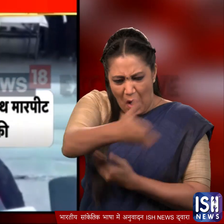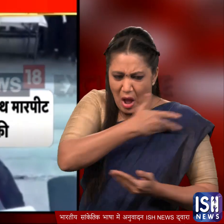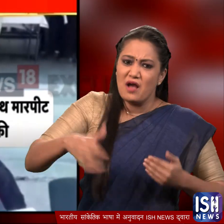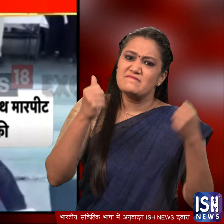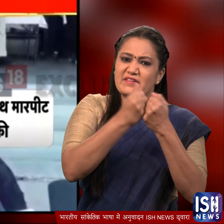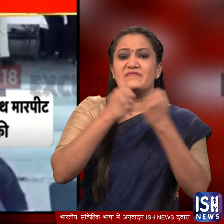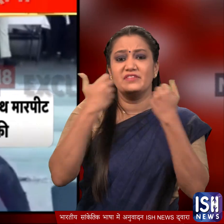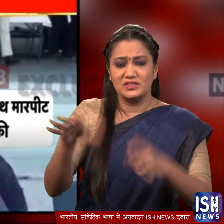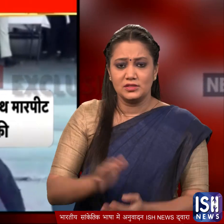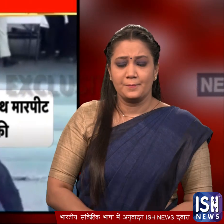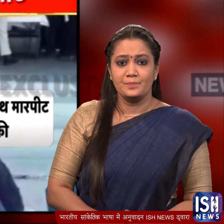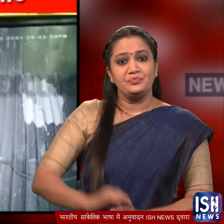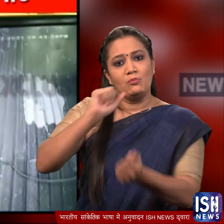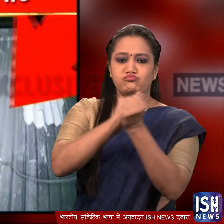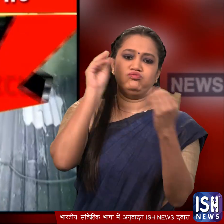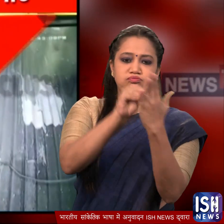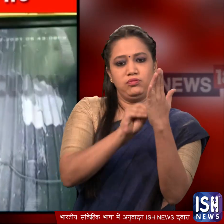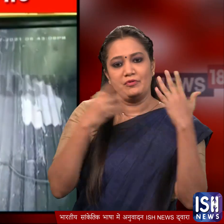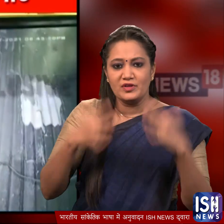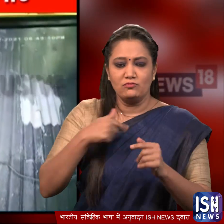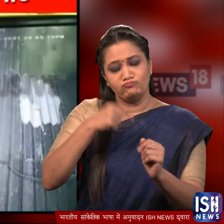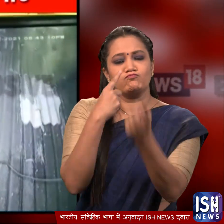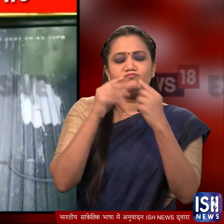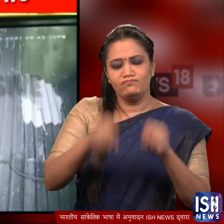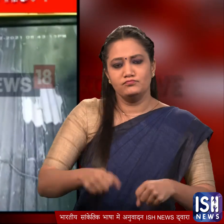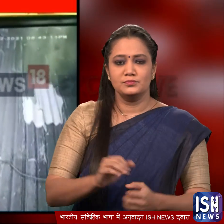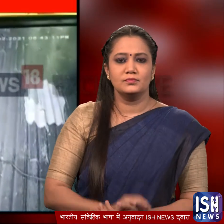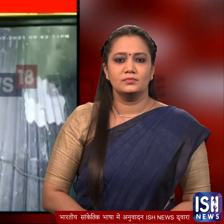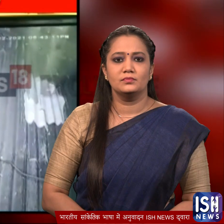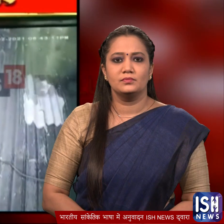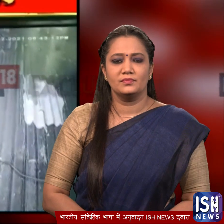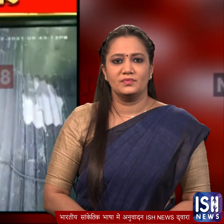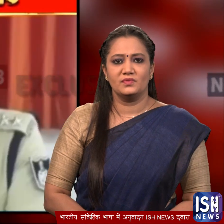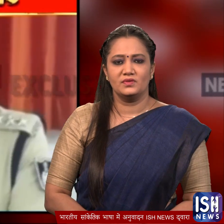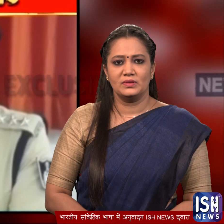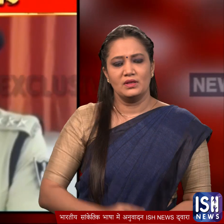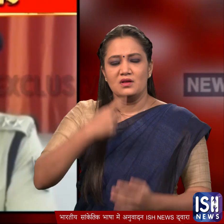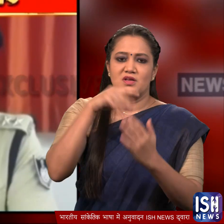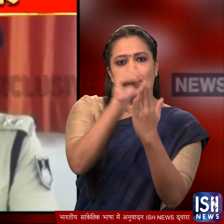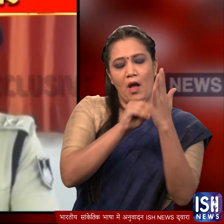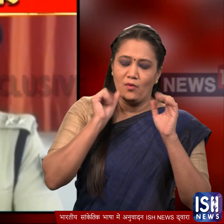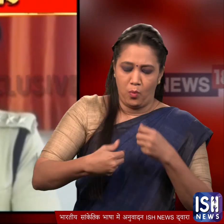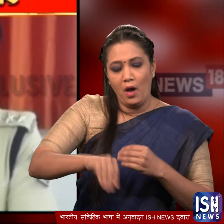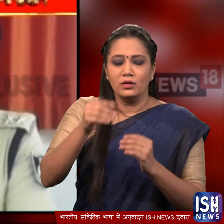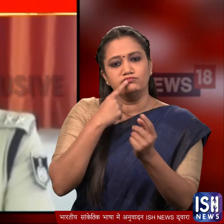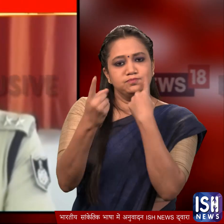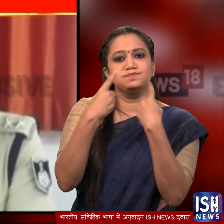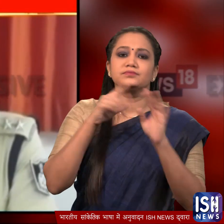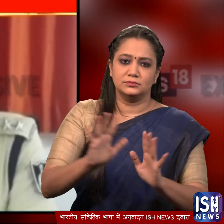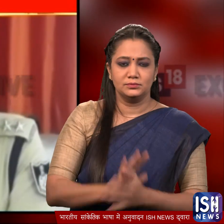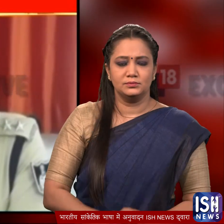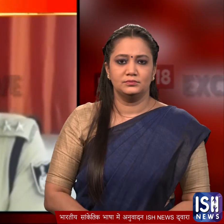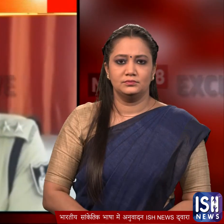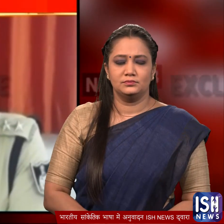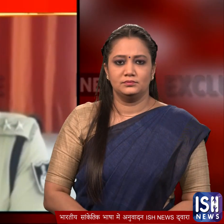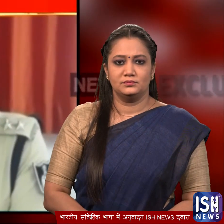साथ मारपीट की। इस मामले में पुलिस ने केस दर्ज कर कार्रवाई का भरोसा दिया। शिकायत पे बिल्कुल कार्रवाई हुई है, एफआईआर